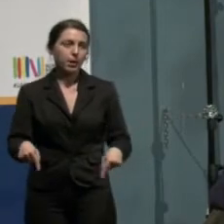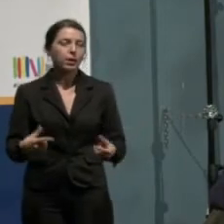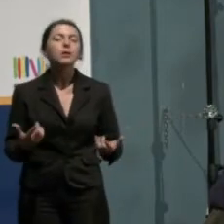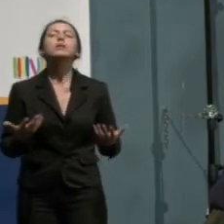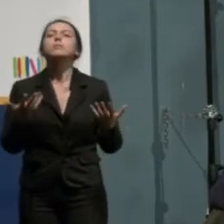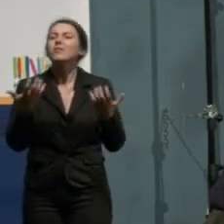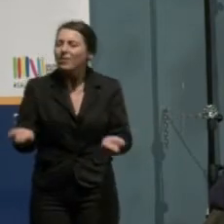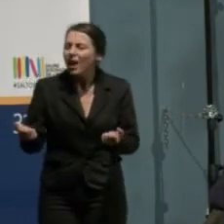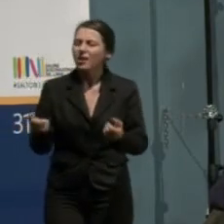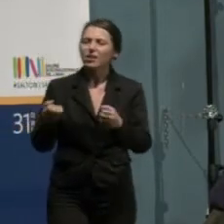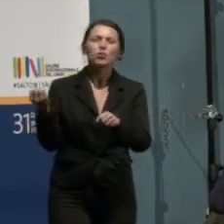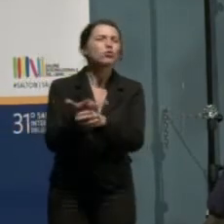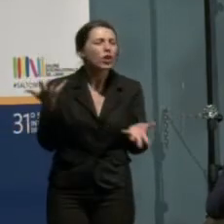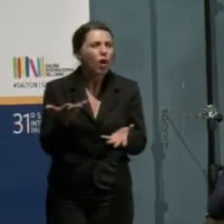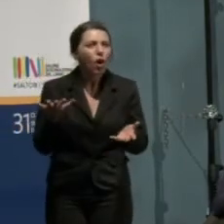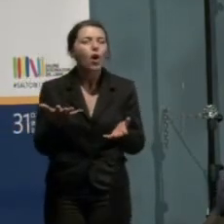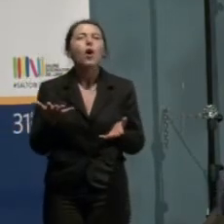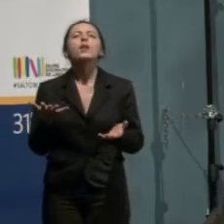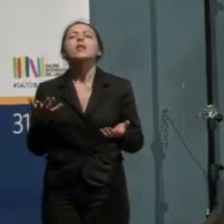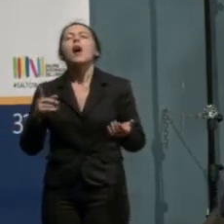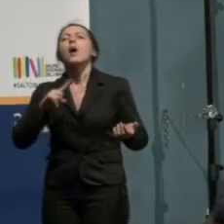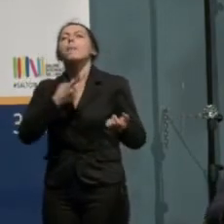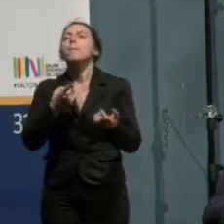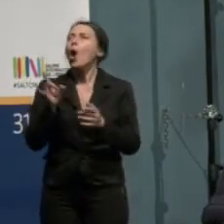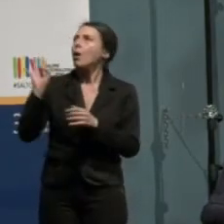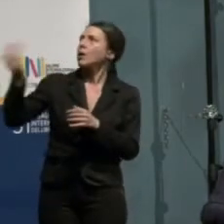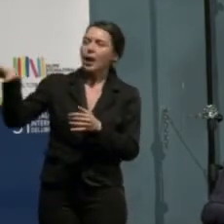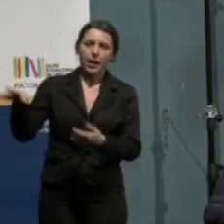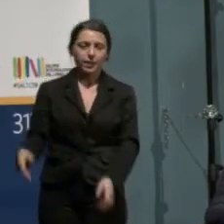fatti protetti dal potere grazie